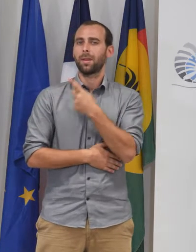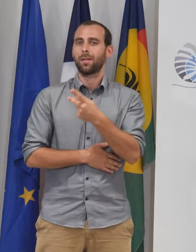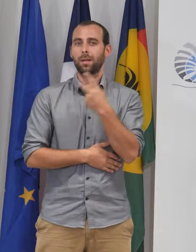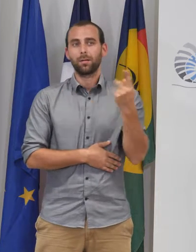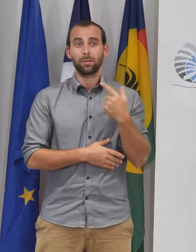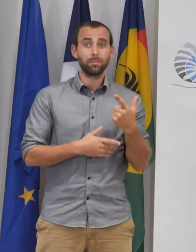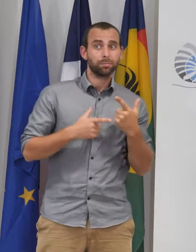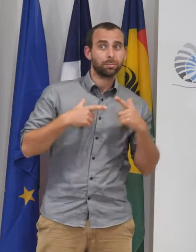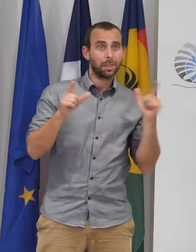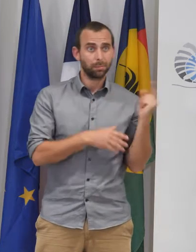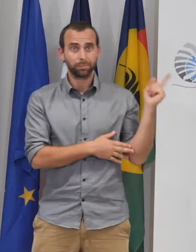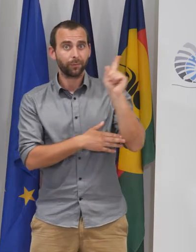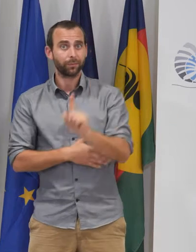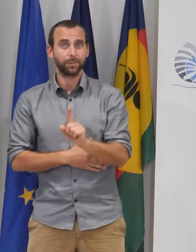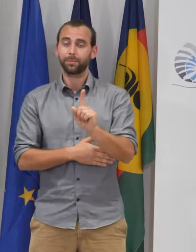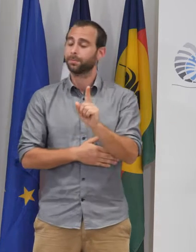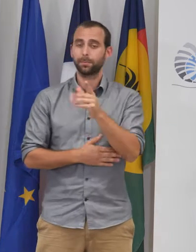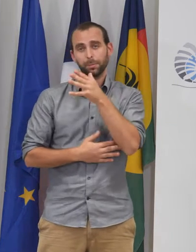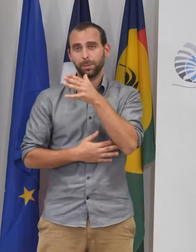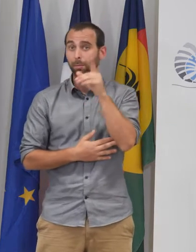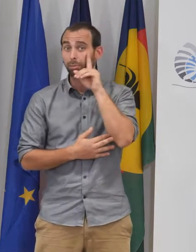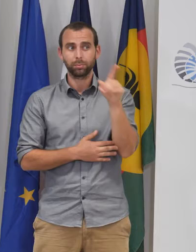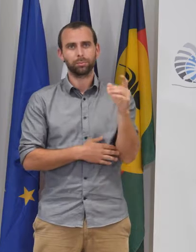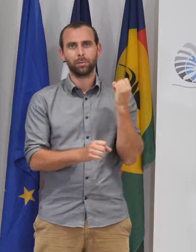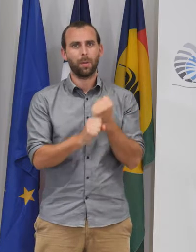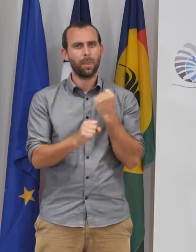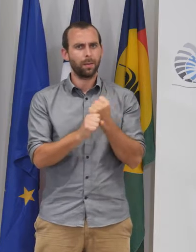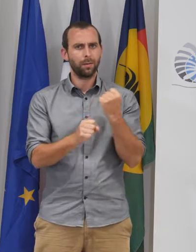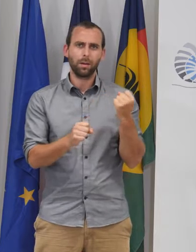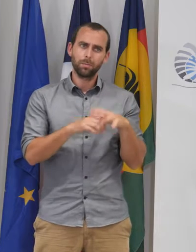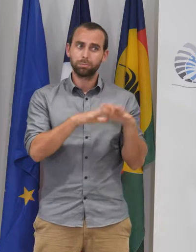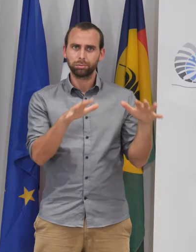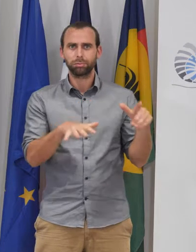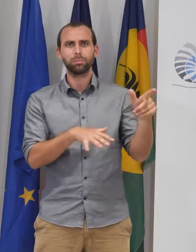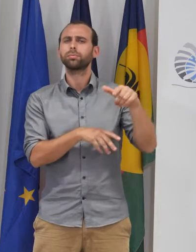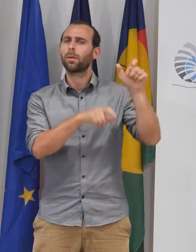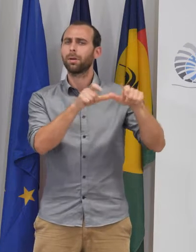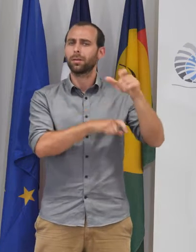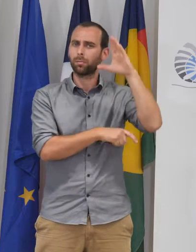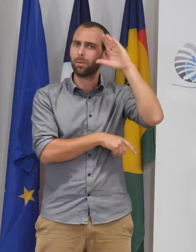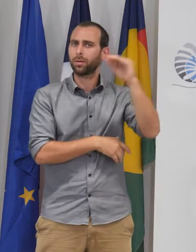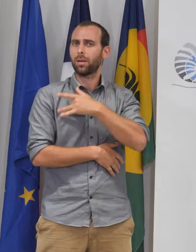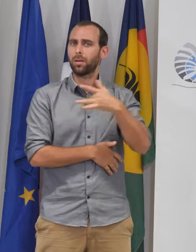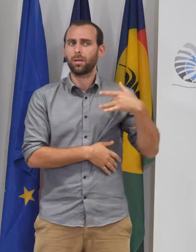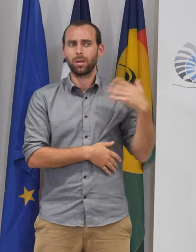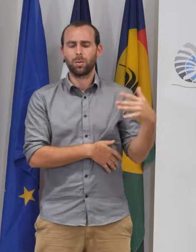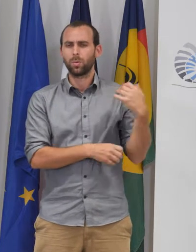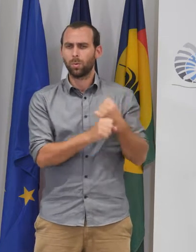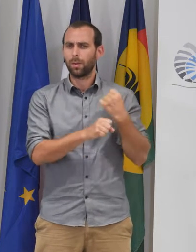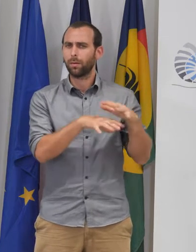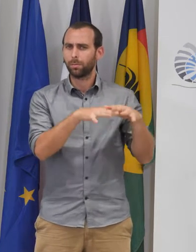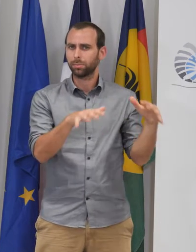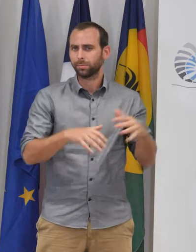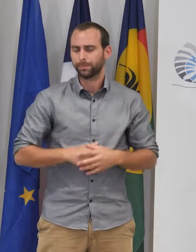tenu de la charge que le personnel médical peut rencontrer actuellement. Donc il y a une